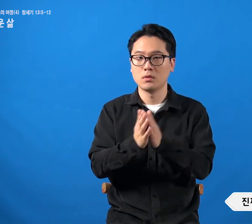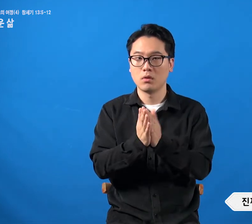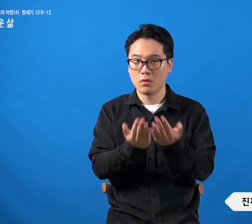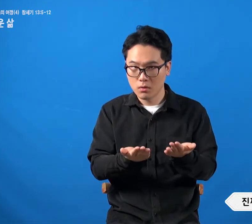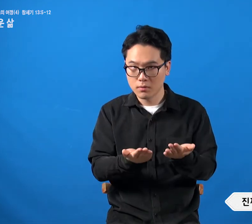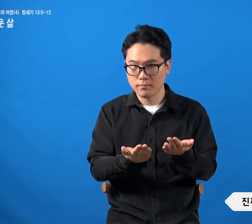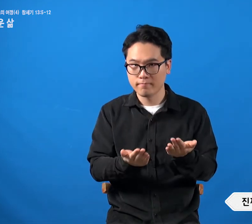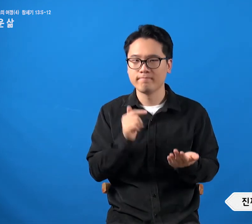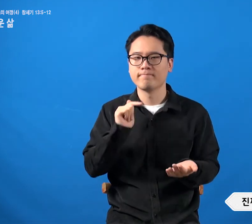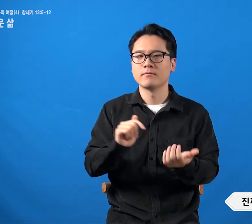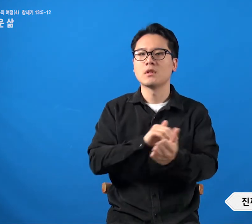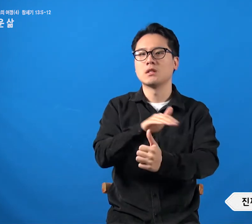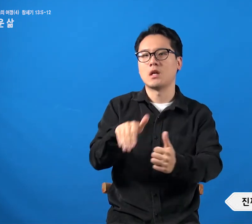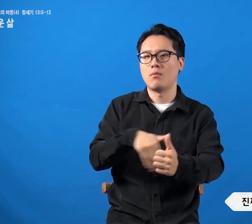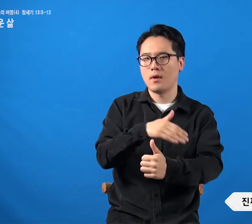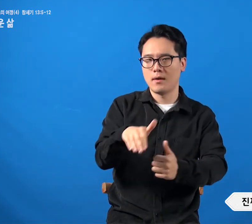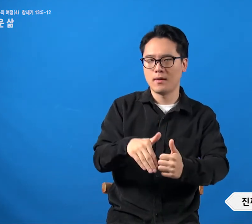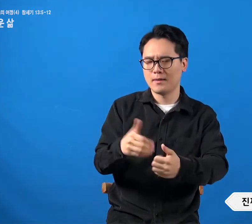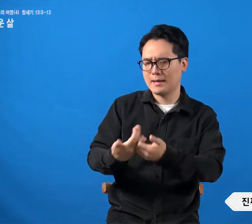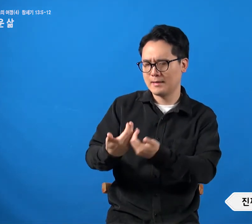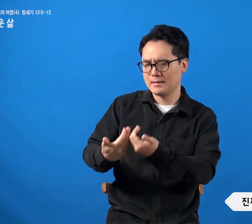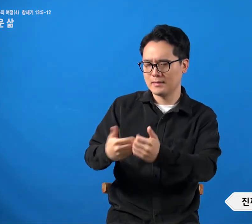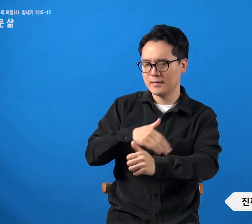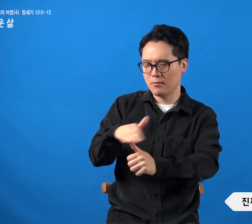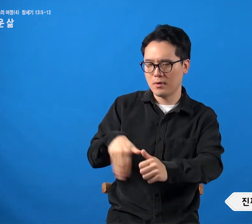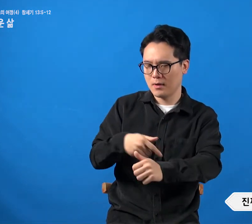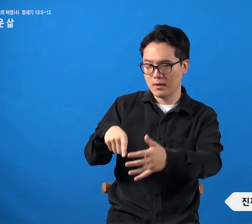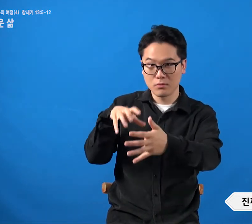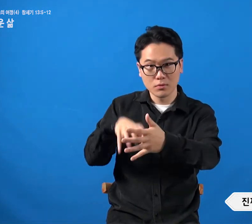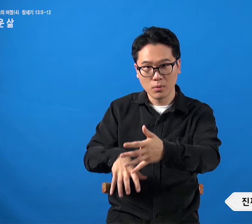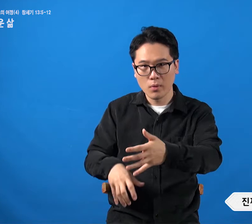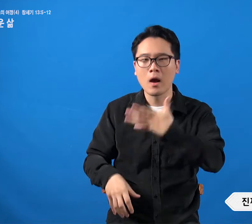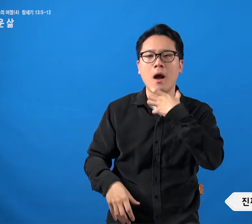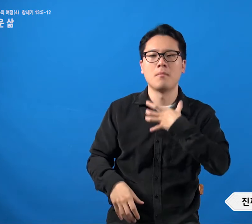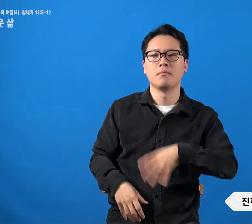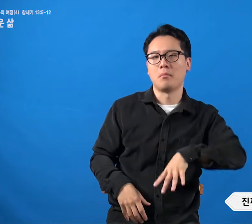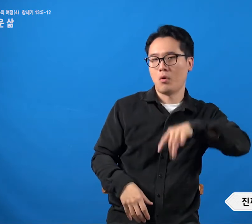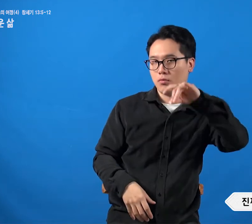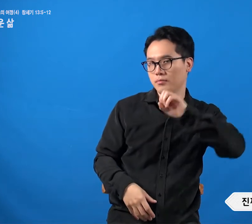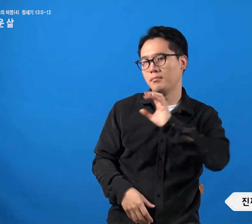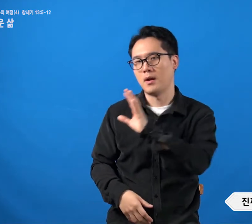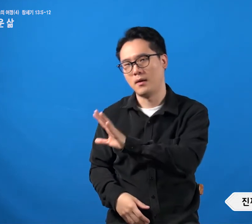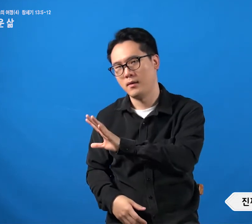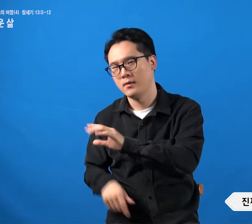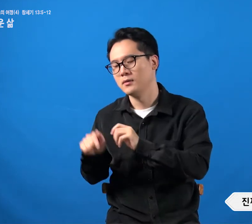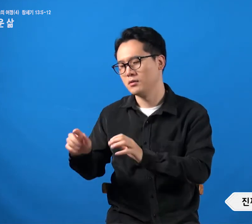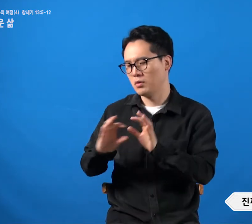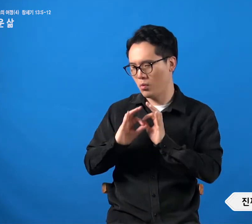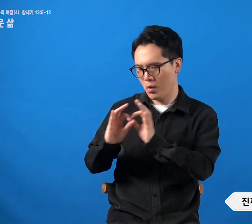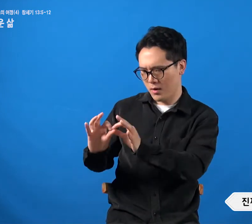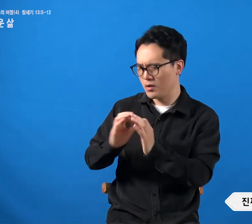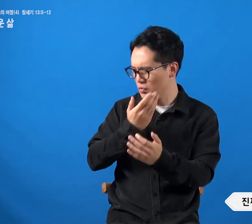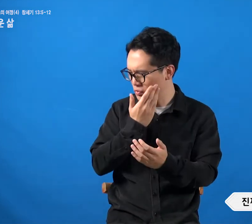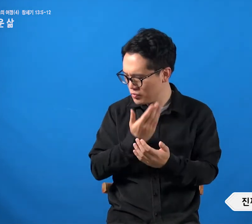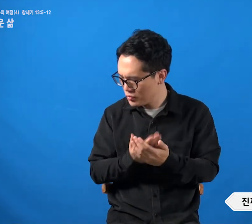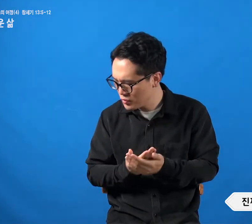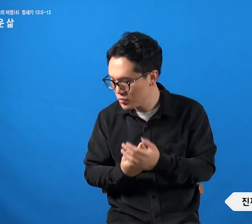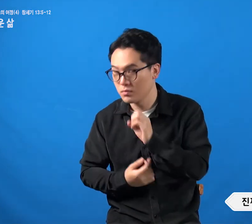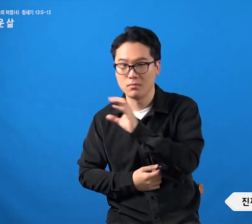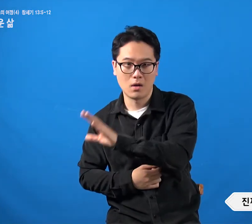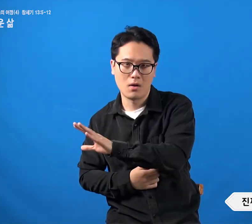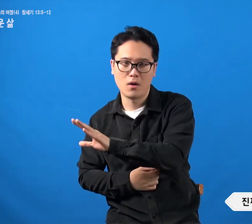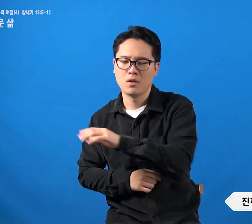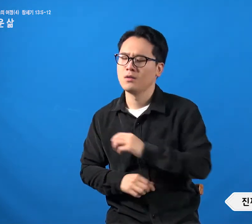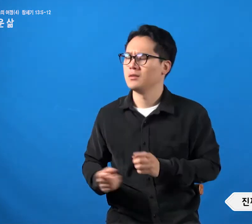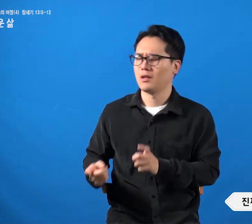가운데서도 아브라함이 먼저 이야기합니다. 그리고 그 관계의 중요함을 이야기하며 다투지